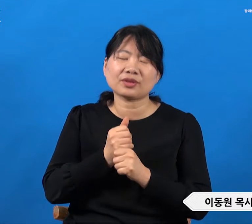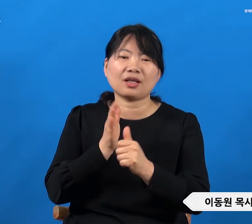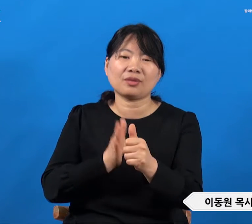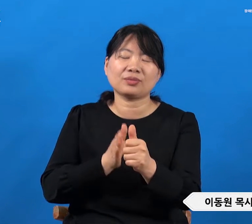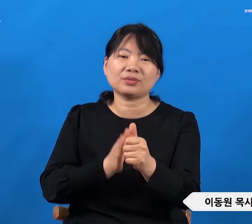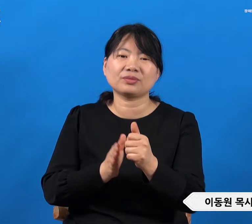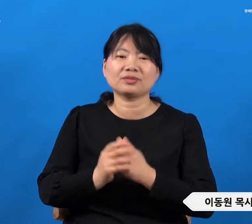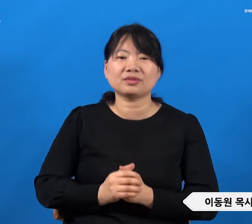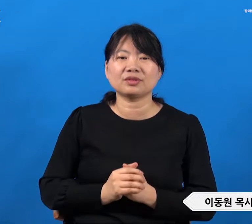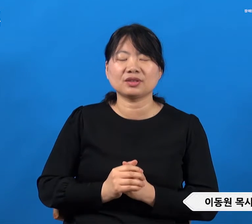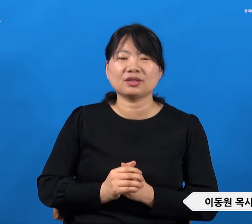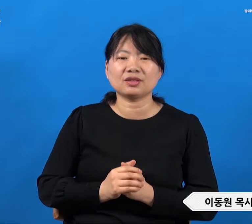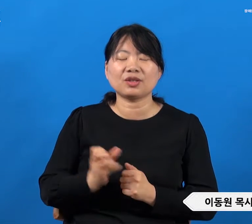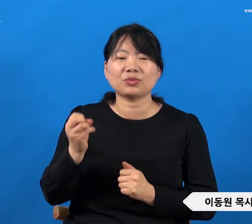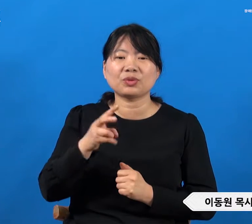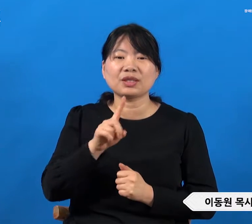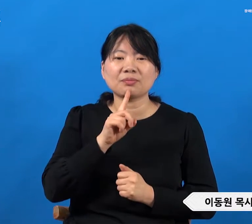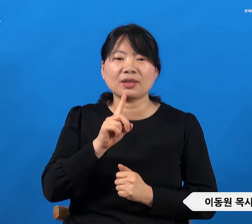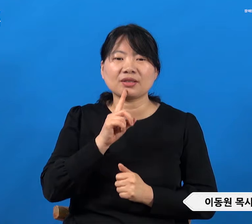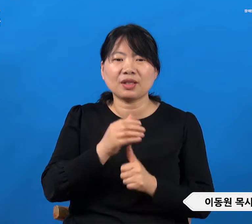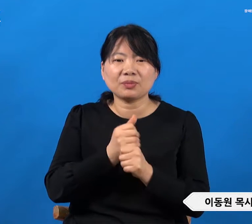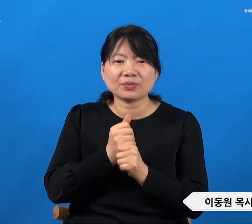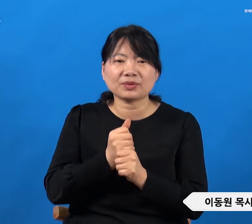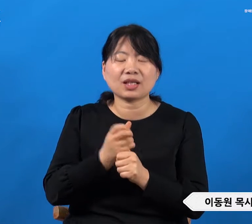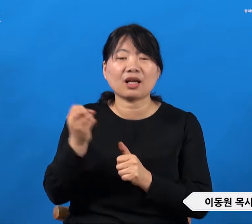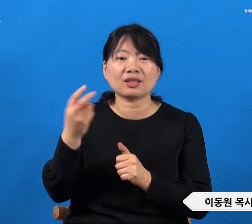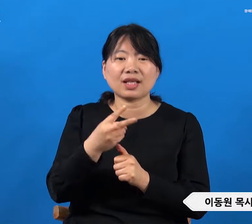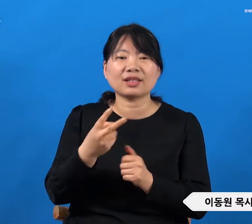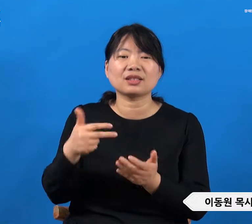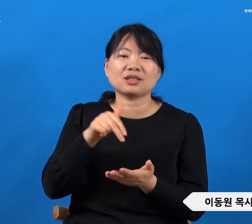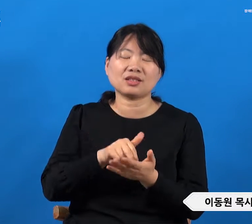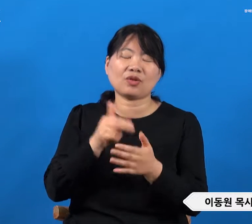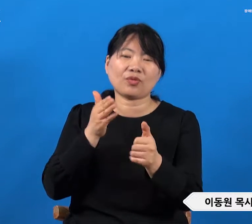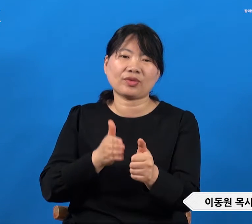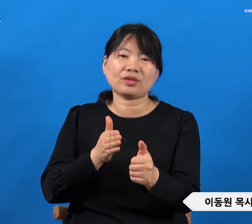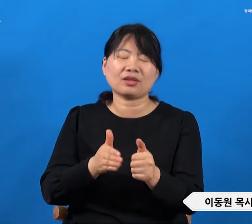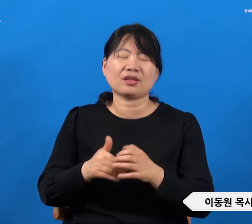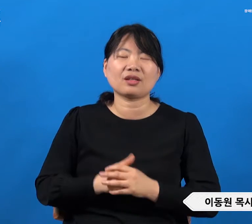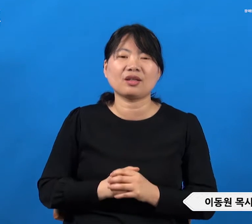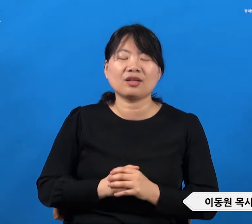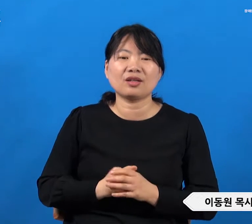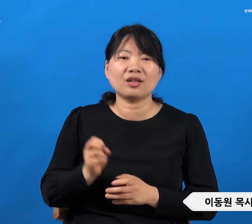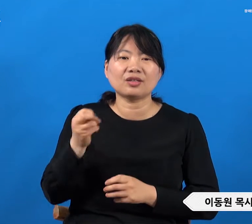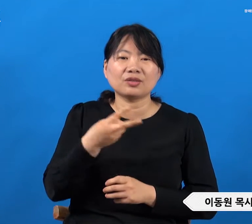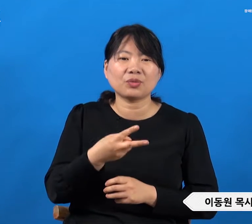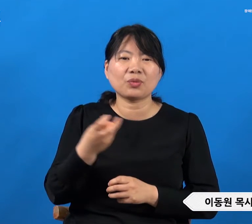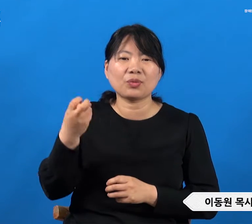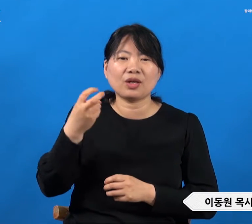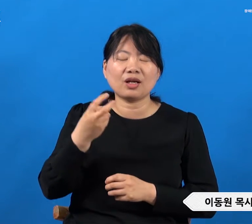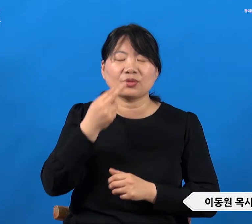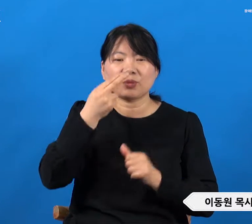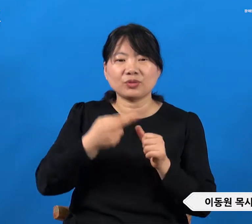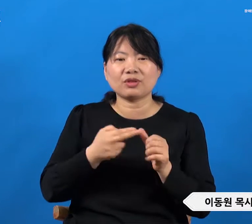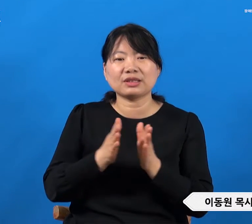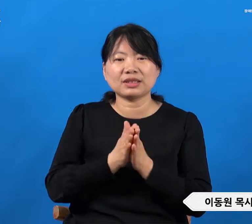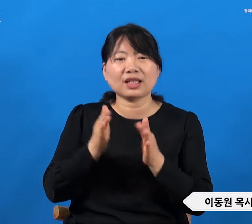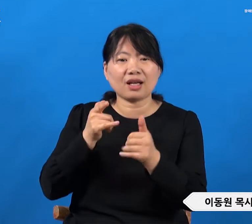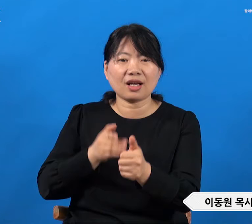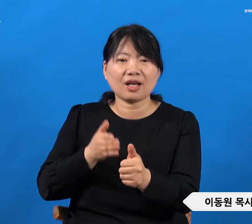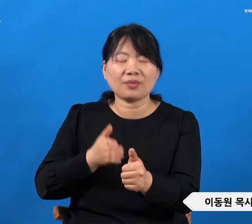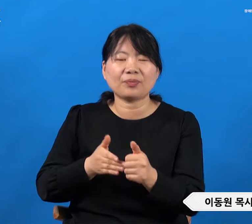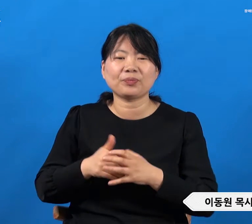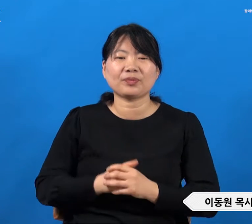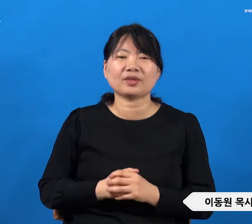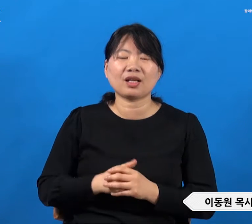붙드시죠. 그리고 이 말씀을 붙들고 다시 일어서십시오. 그리고 다시 도전을